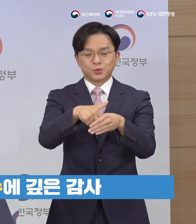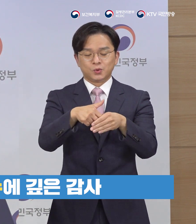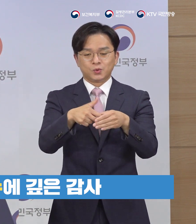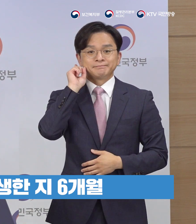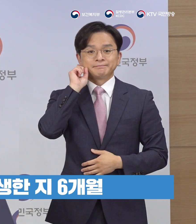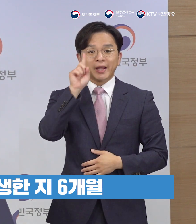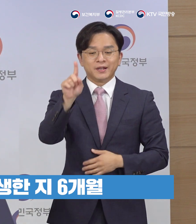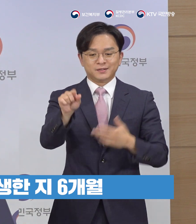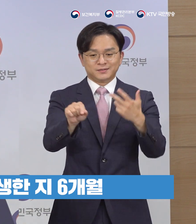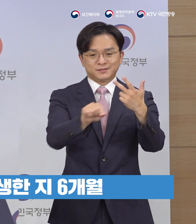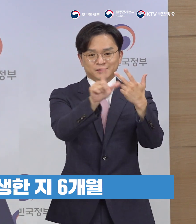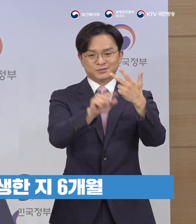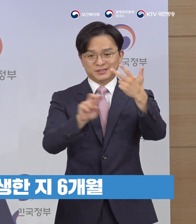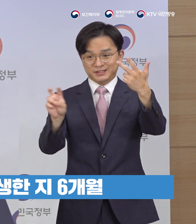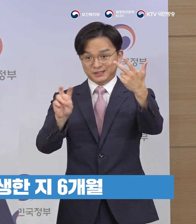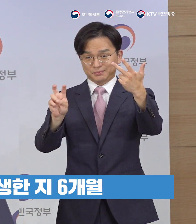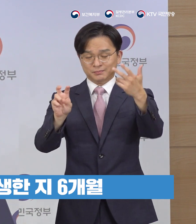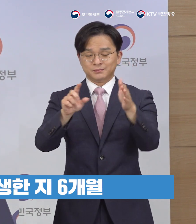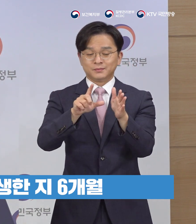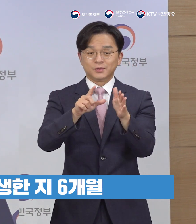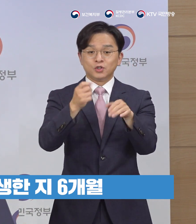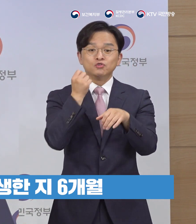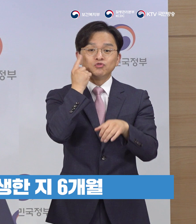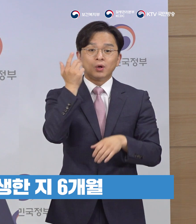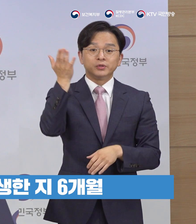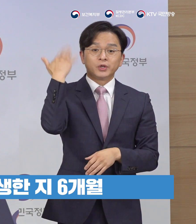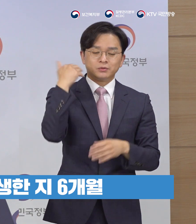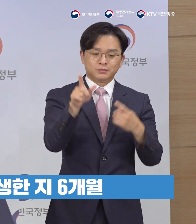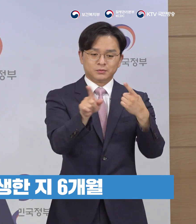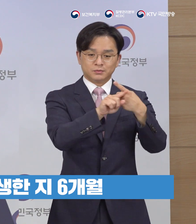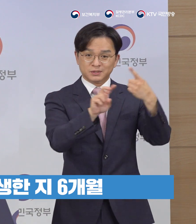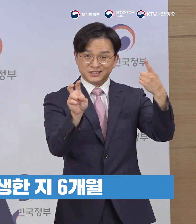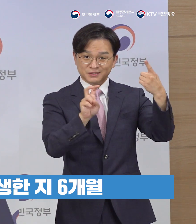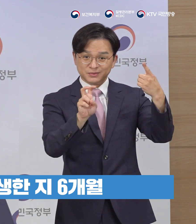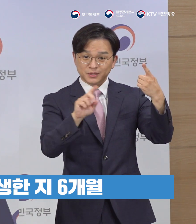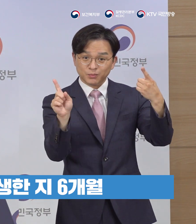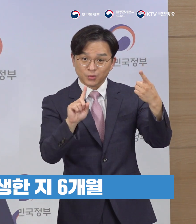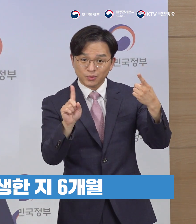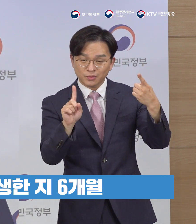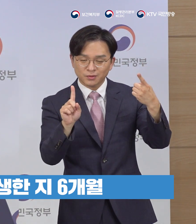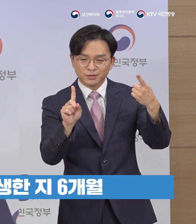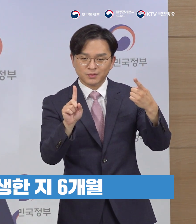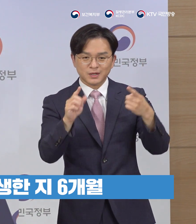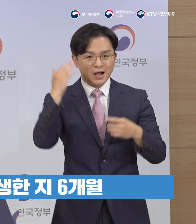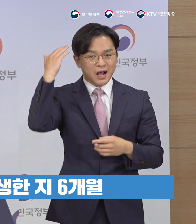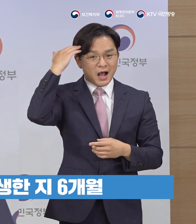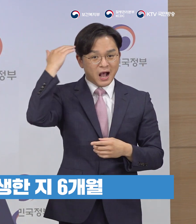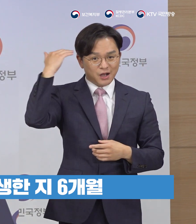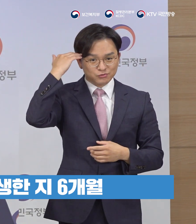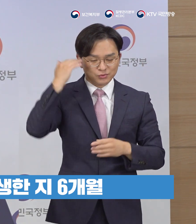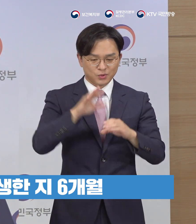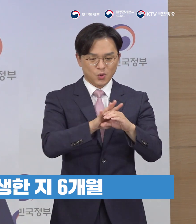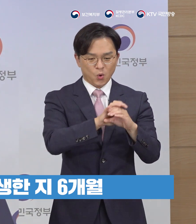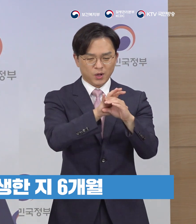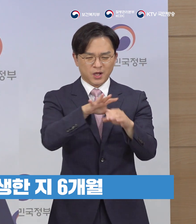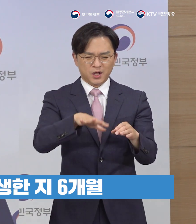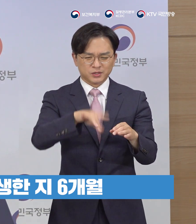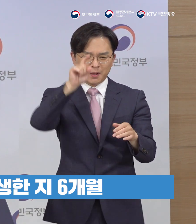생각합니다. 내일이면 지난 1월 20일 국내에서 첫 코로나19 환자가 발생한 지 6개월이